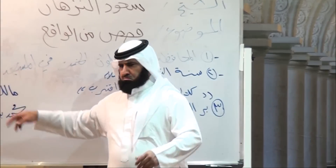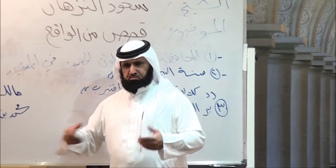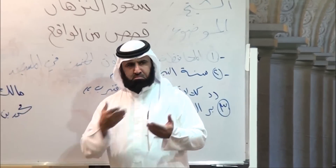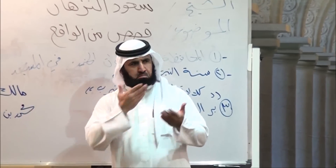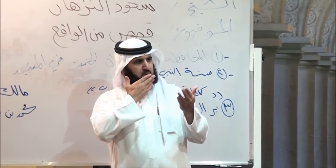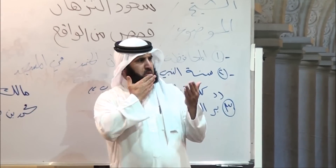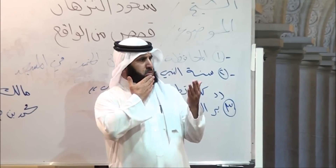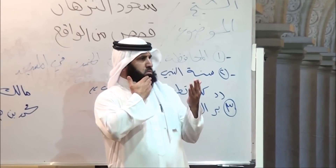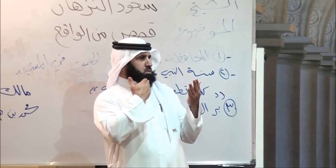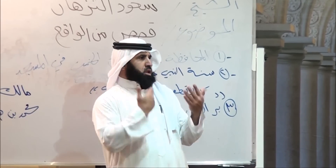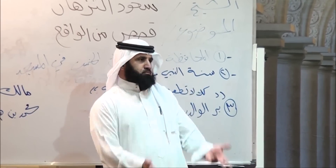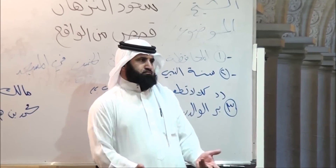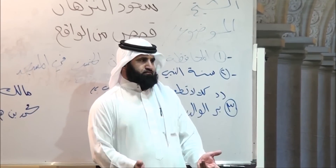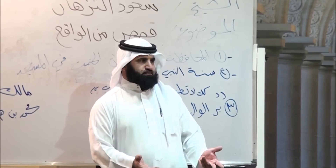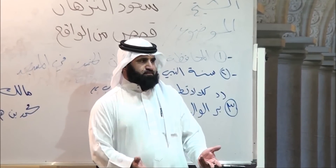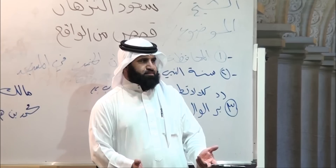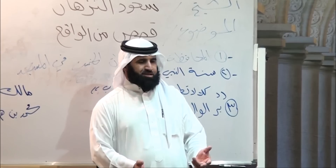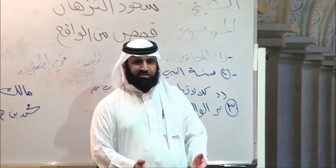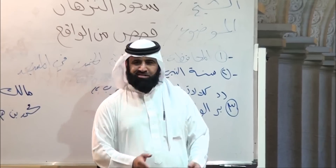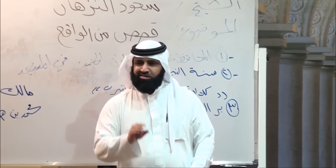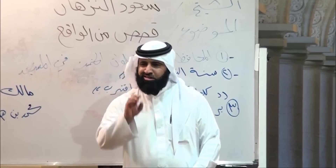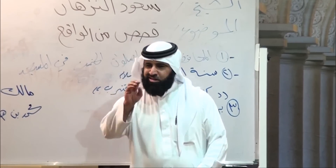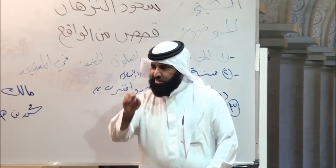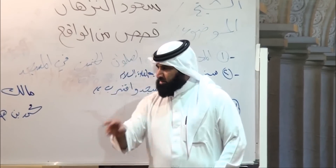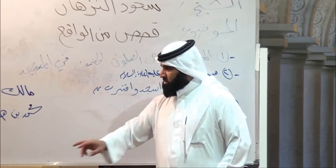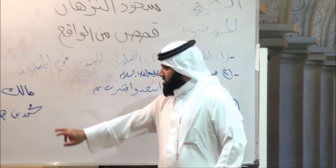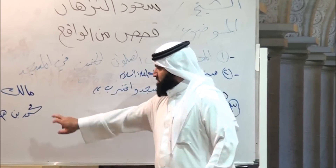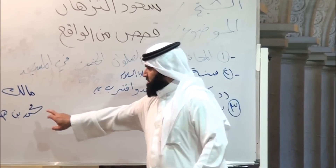قال وما ذلك؟ يعني ليش تستغرب؟